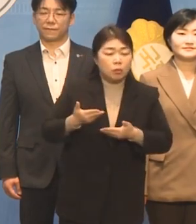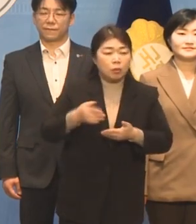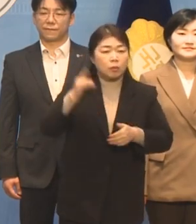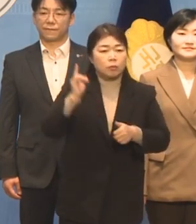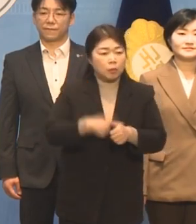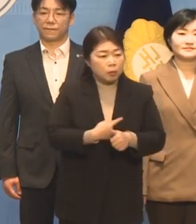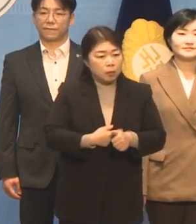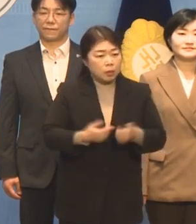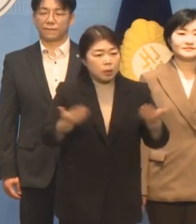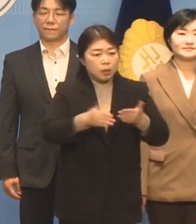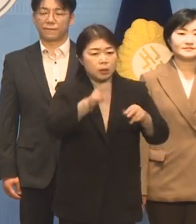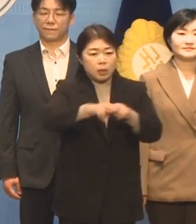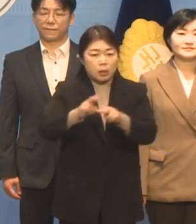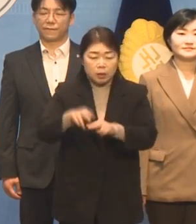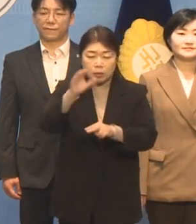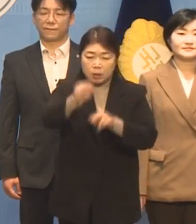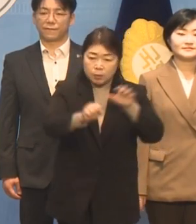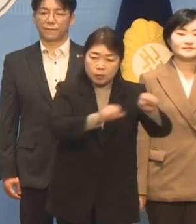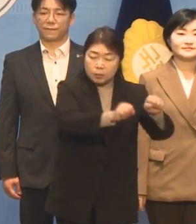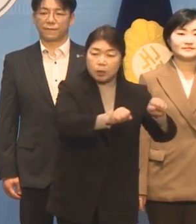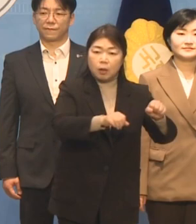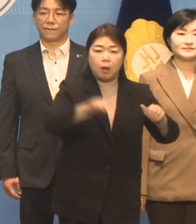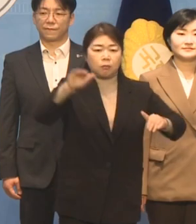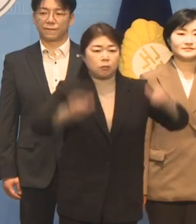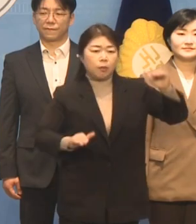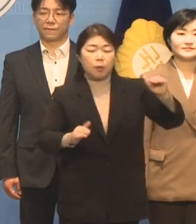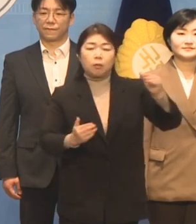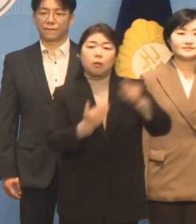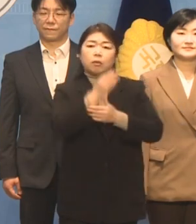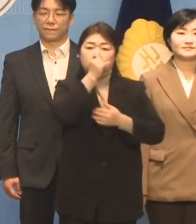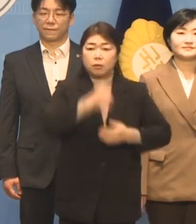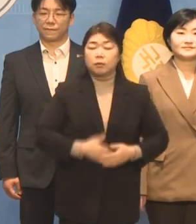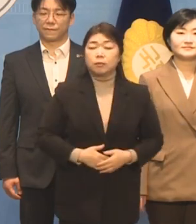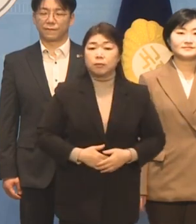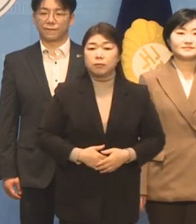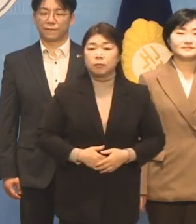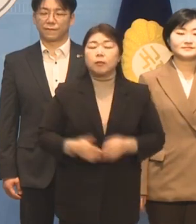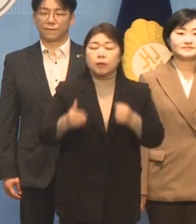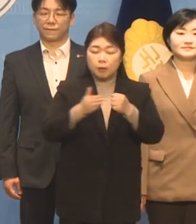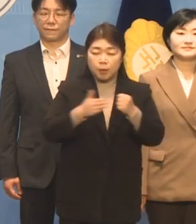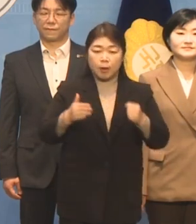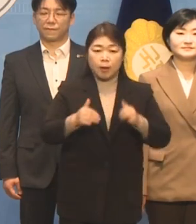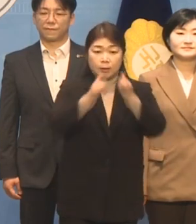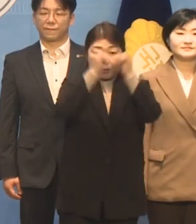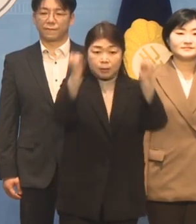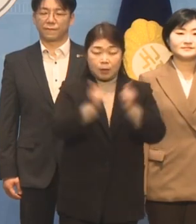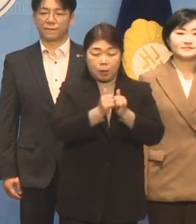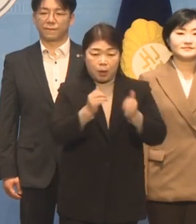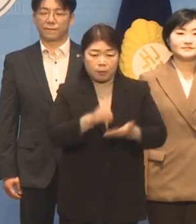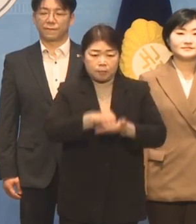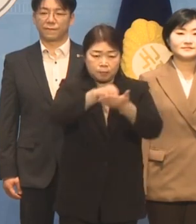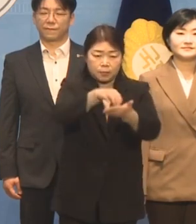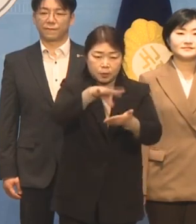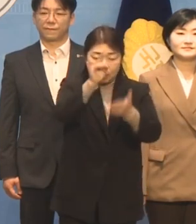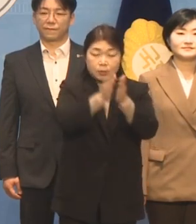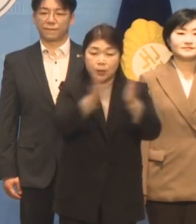커지고 있습니다. 사회에 들어서는 청년이 공평한 첫 출발 기회를 가지도록 국가가